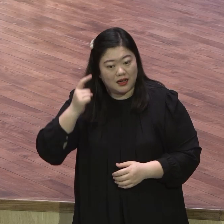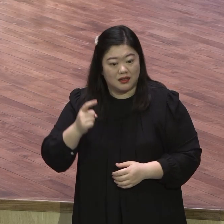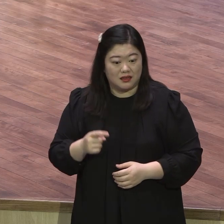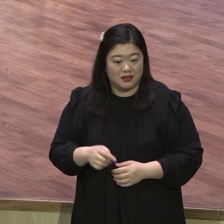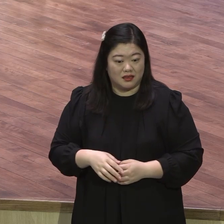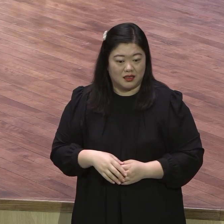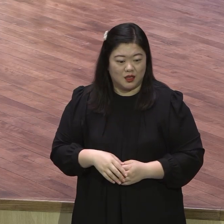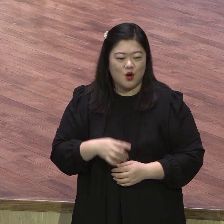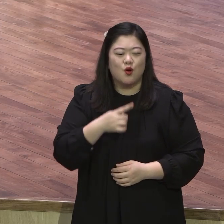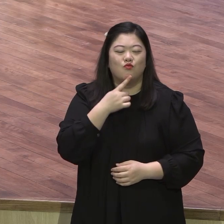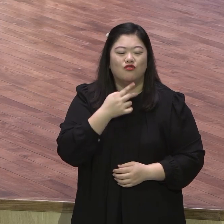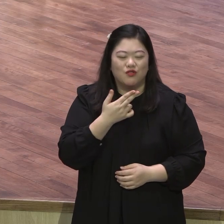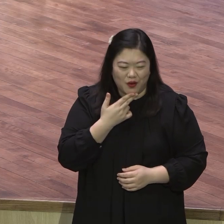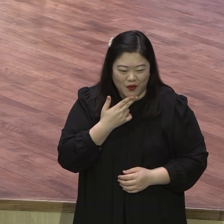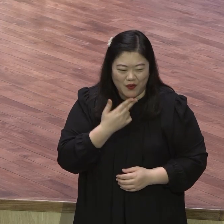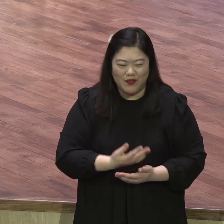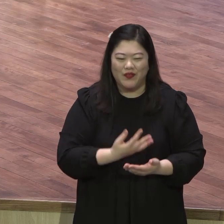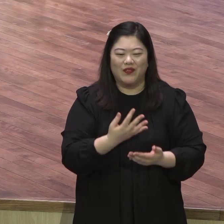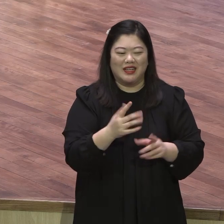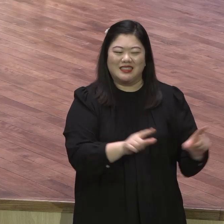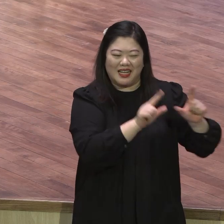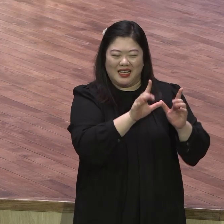비록 세상 삶에서 불편한 건 많이 있지만